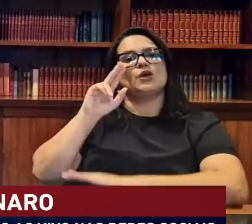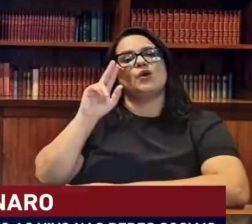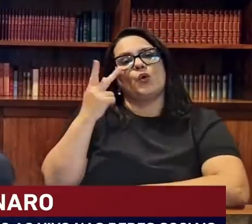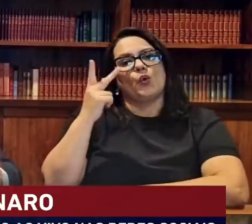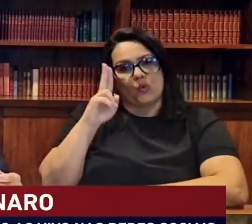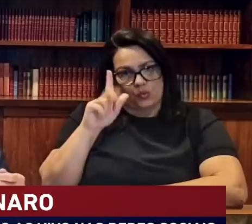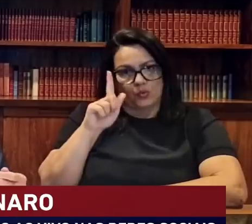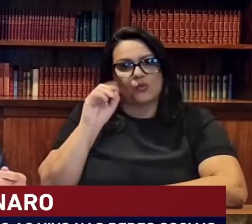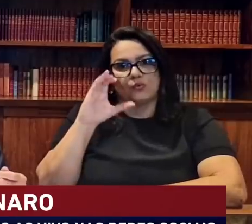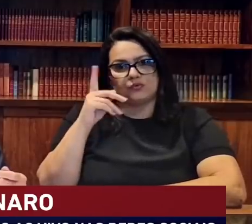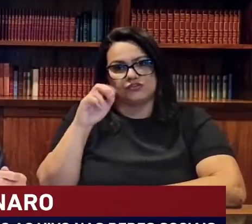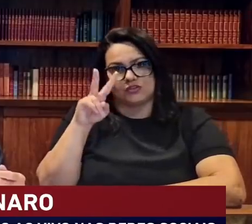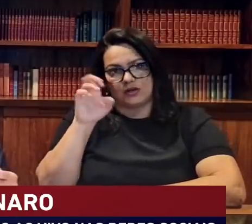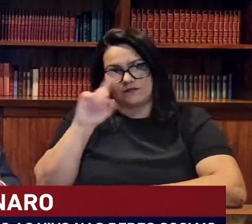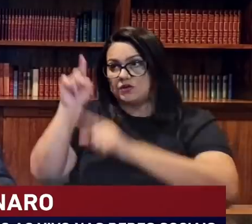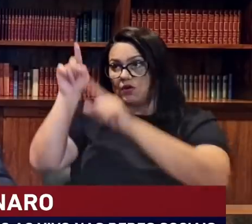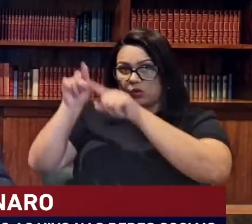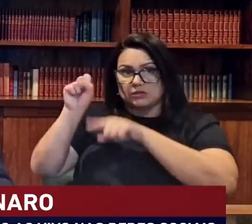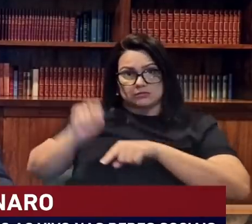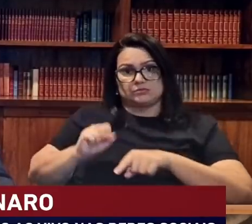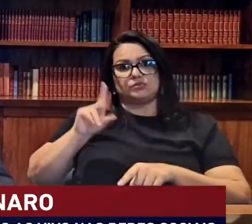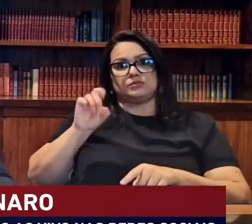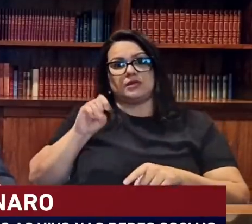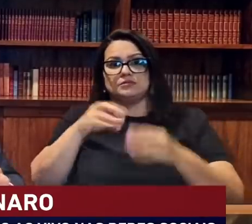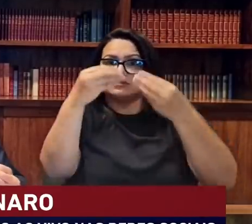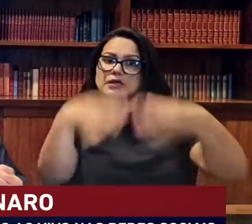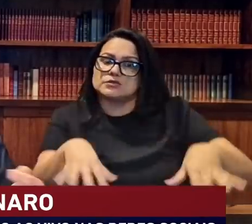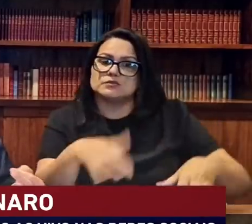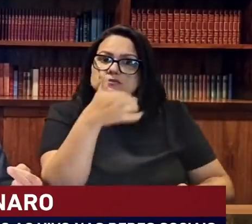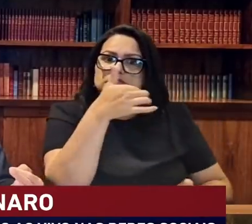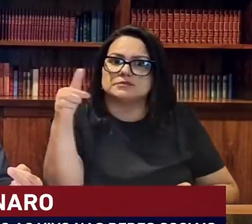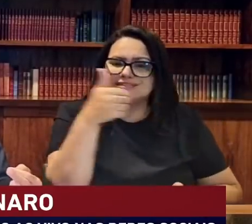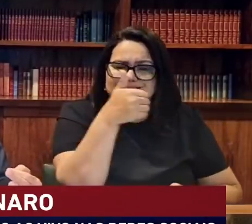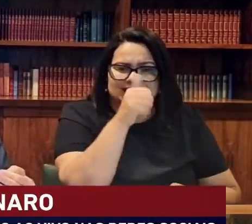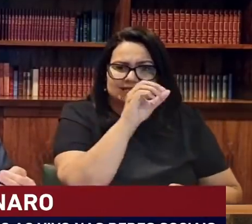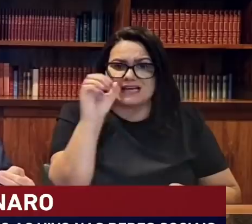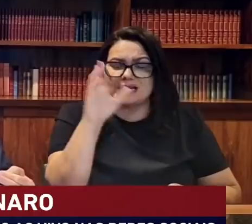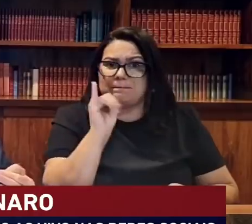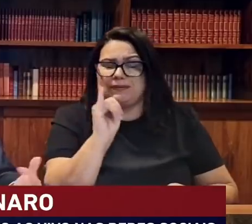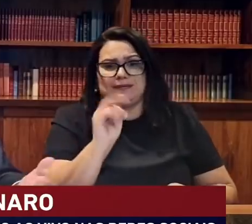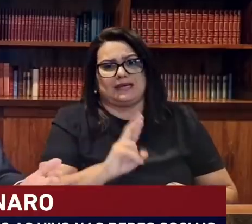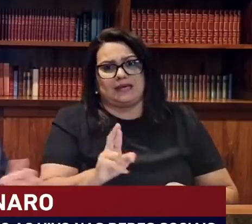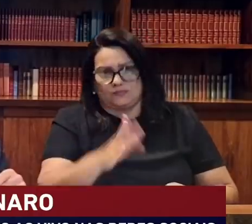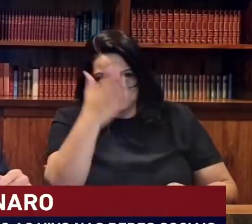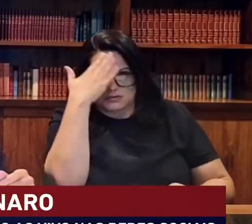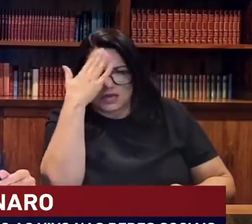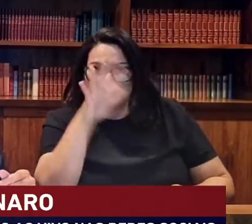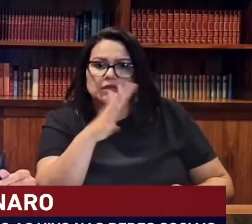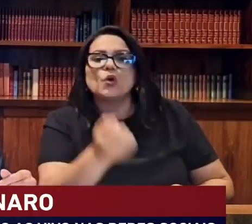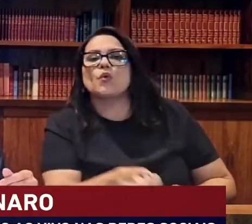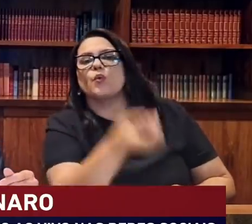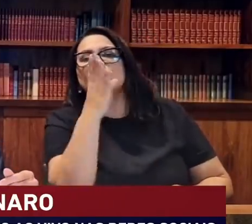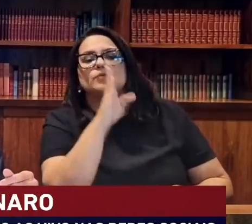e 1 no Sudeste. Gastaram aproximadamente 100 bilhões de reais. Você sabe quantos barris